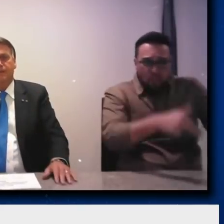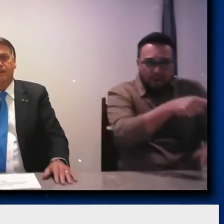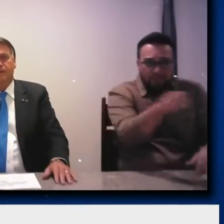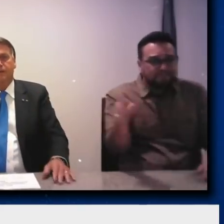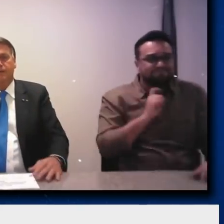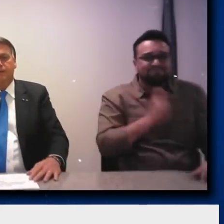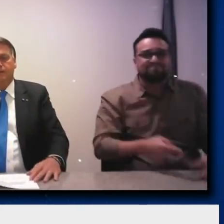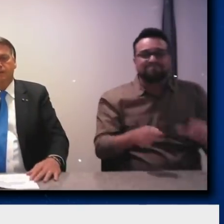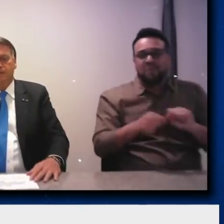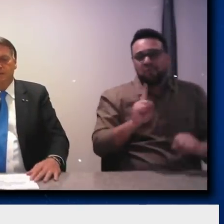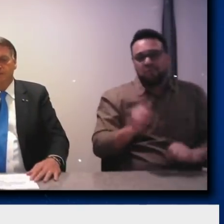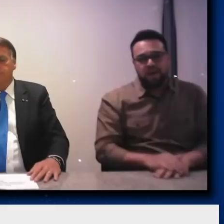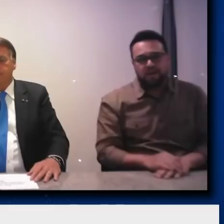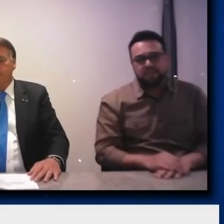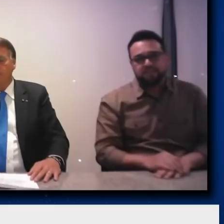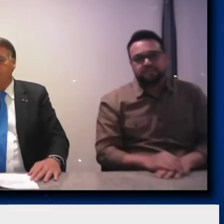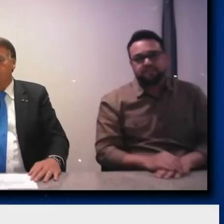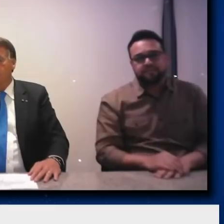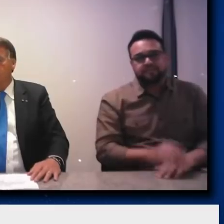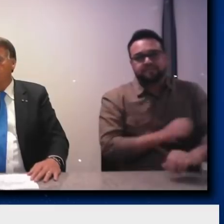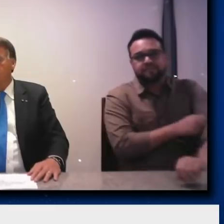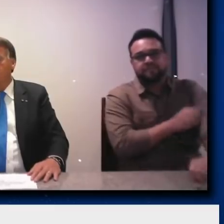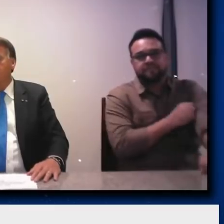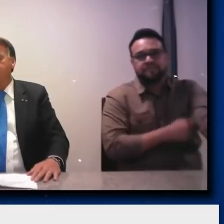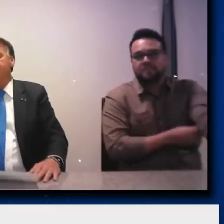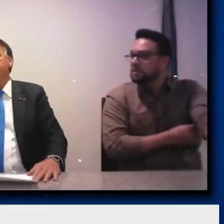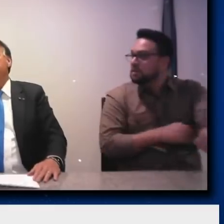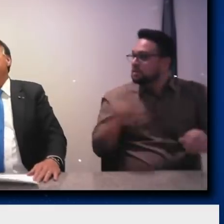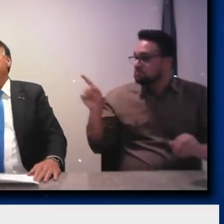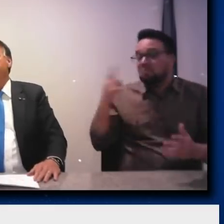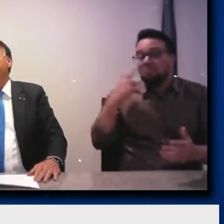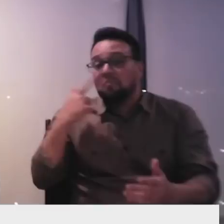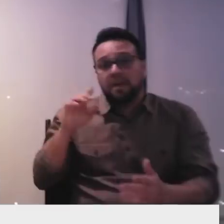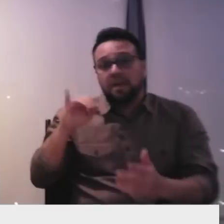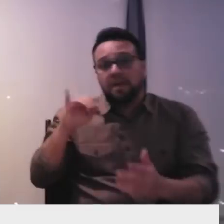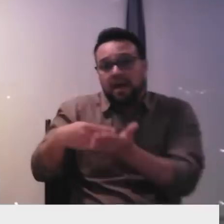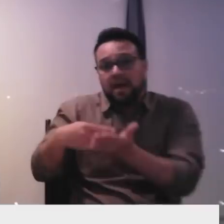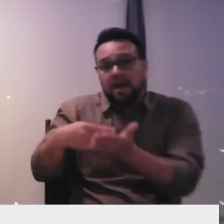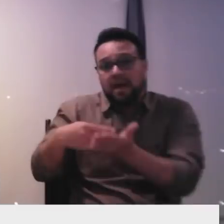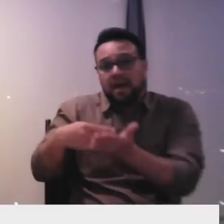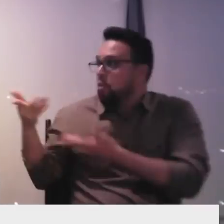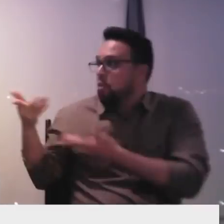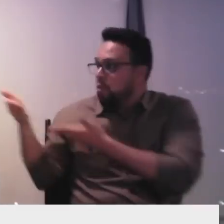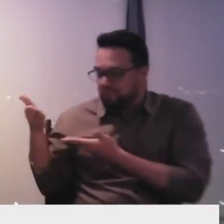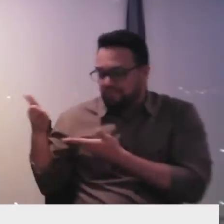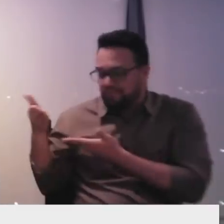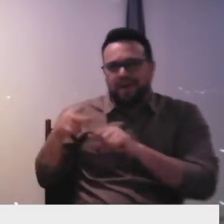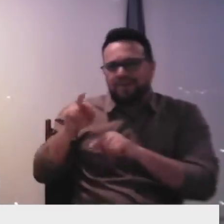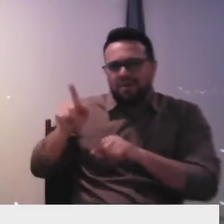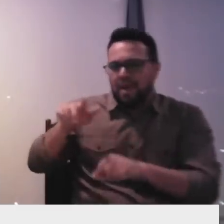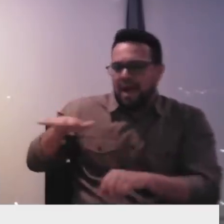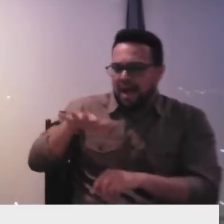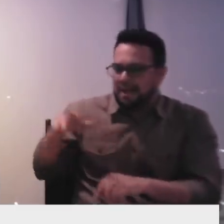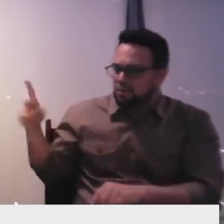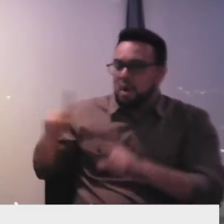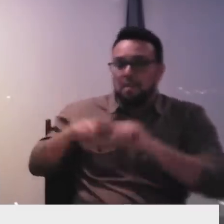quem está no YouTube e demais plataformas digitais, a gente segue acompanhando a live do presidente Jair Bolsonaro. Eu quero fazer um convite, né? Que não é a tua área, vamos assim dizer, mas como